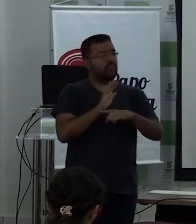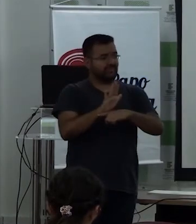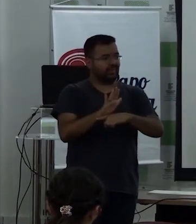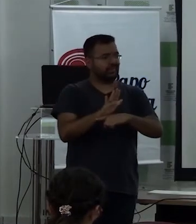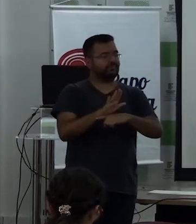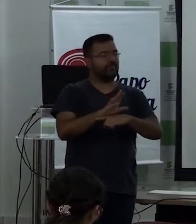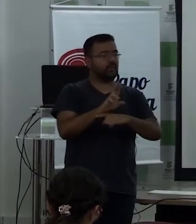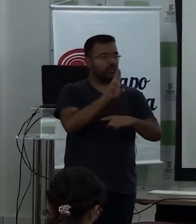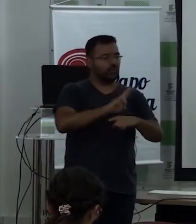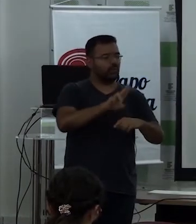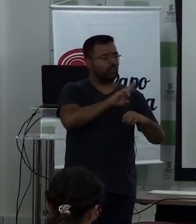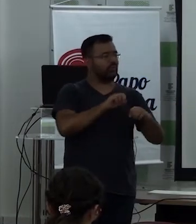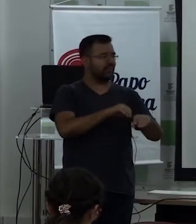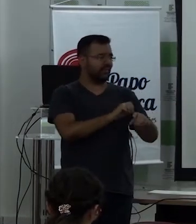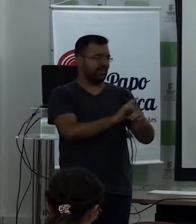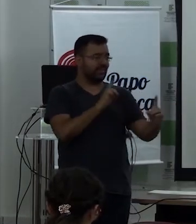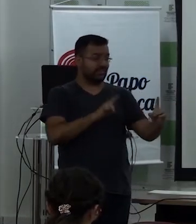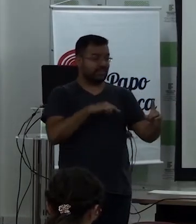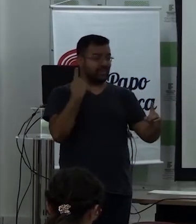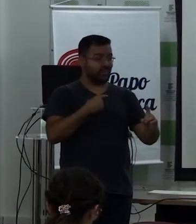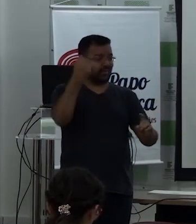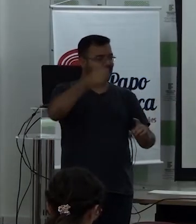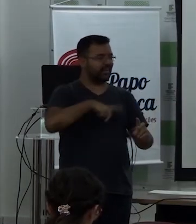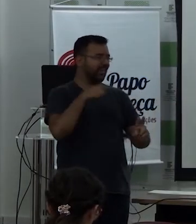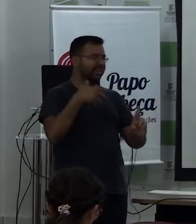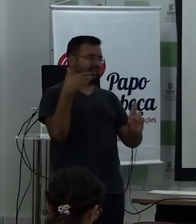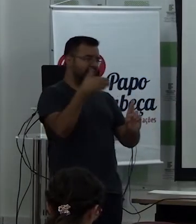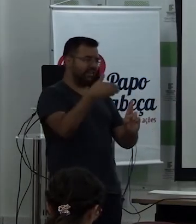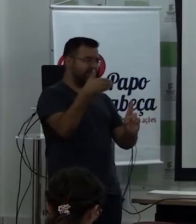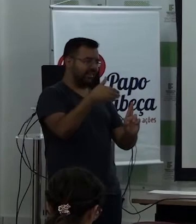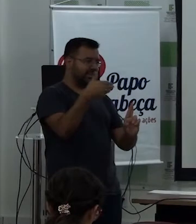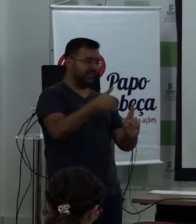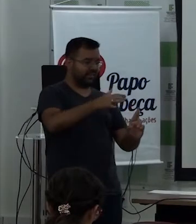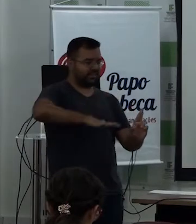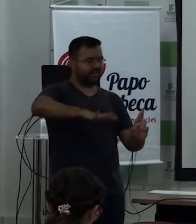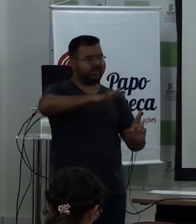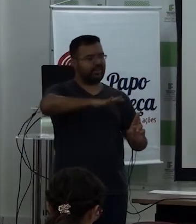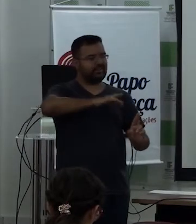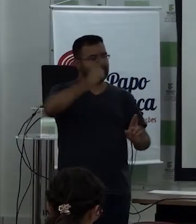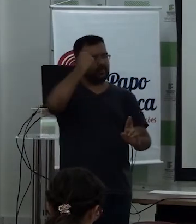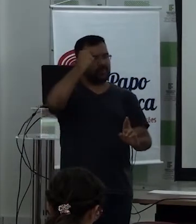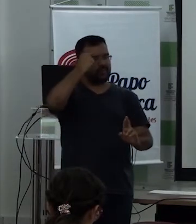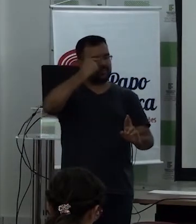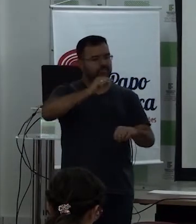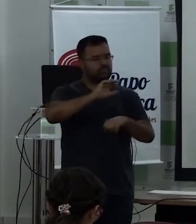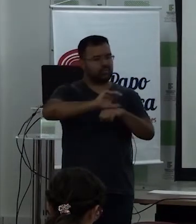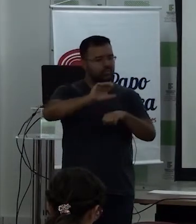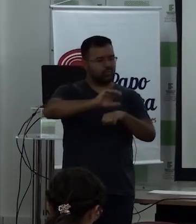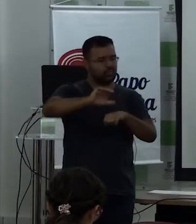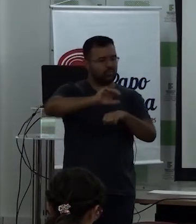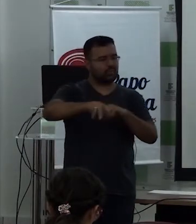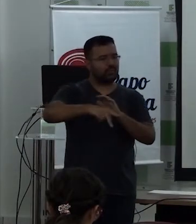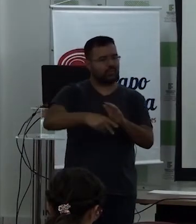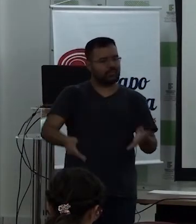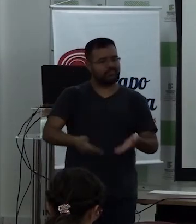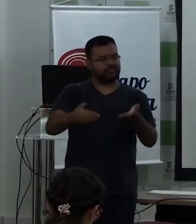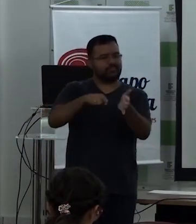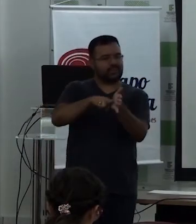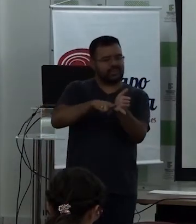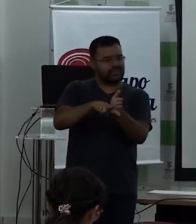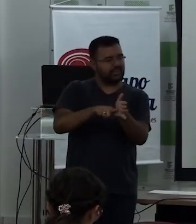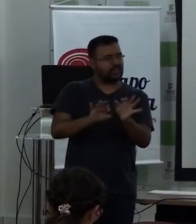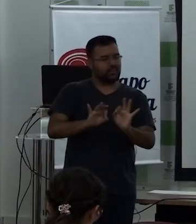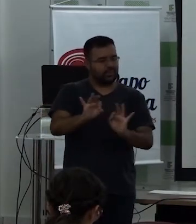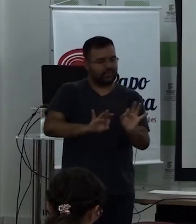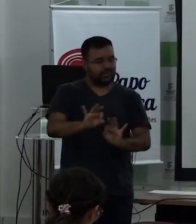da educação à distância, já que somos referência em educação à distância, seria promover cursos de incentivo à pesquisa. Então, a gente